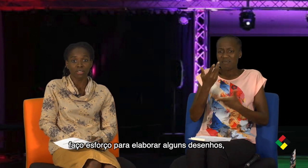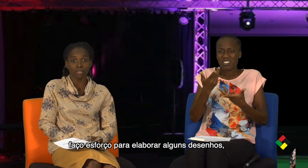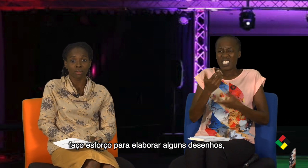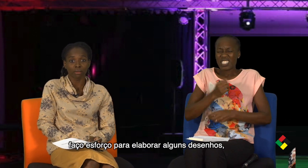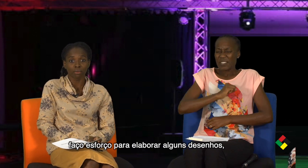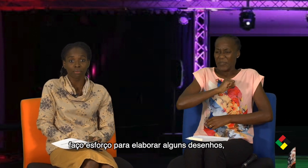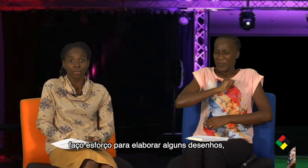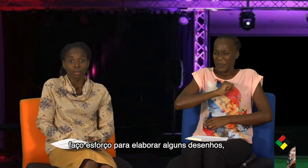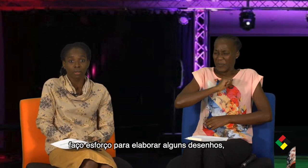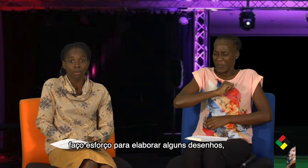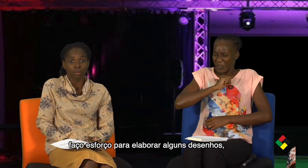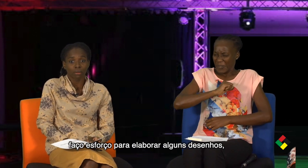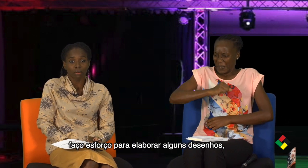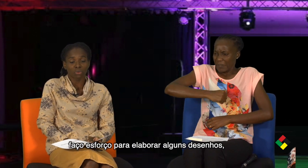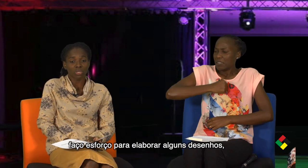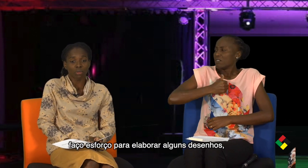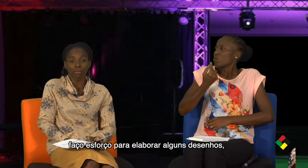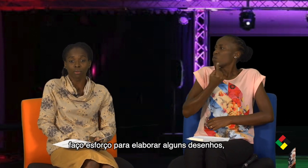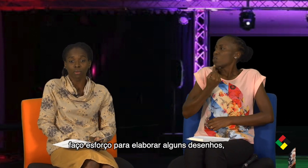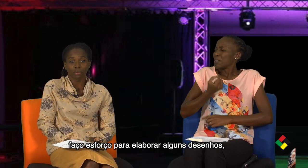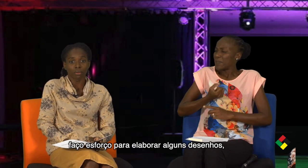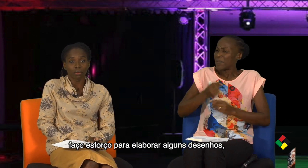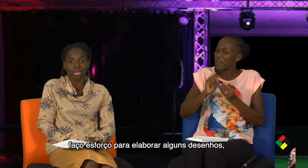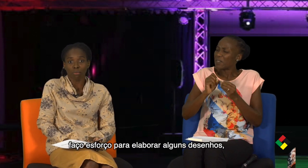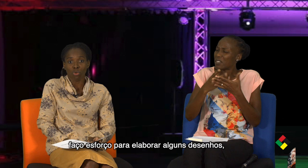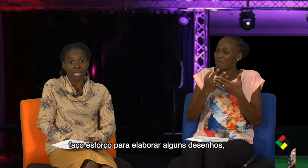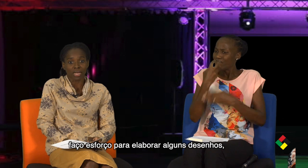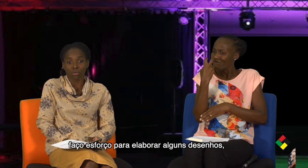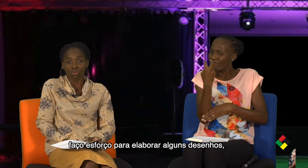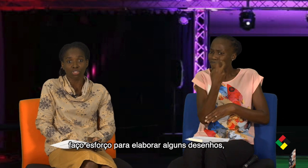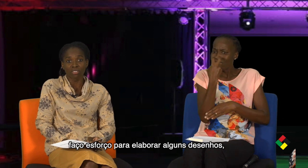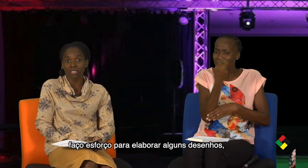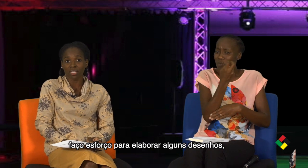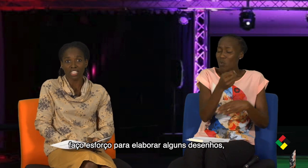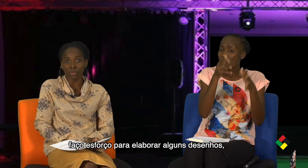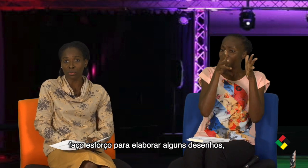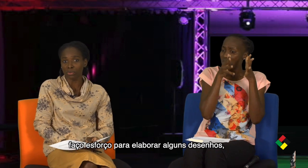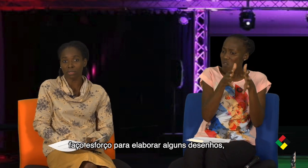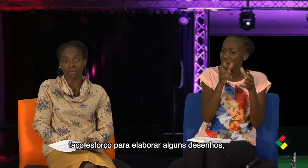se consigo elaborar uns desenhos